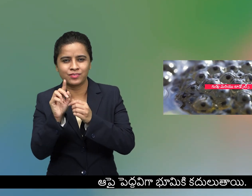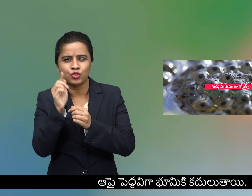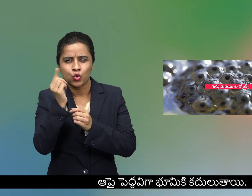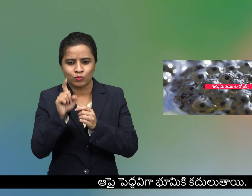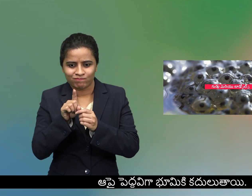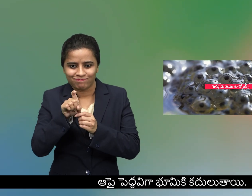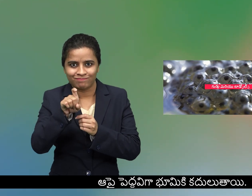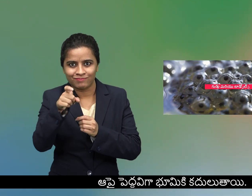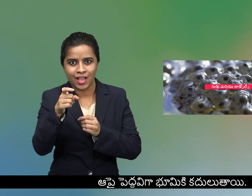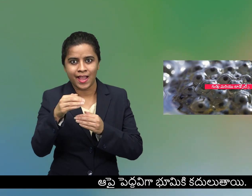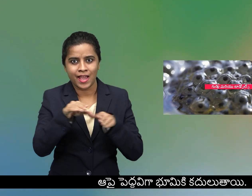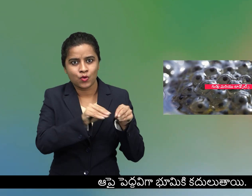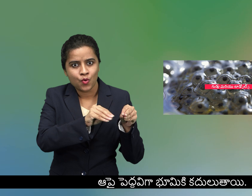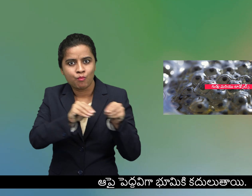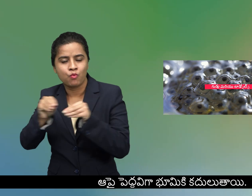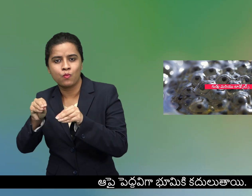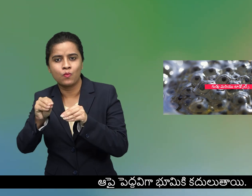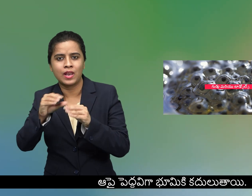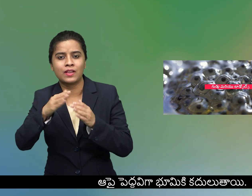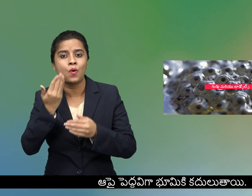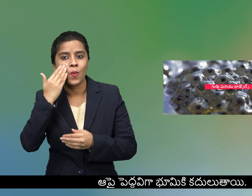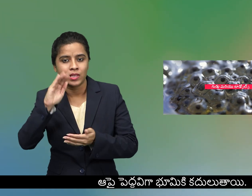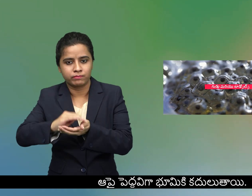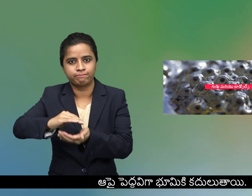ఆపై పెద్దవిగా భూమికి కదులుతాయి.